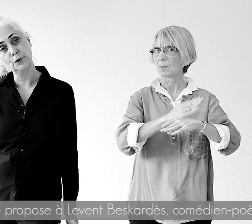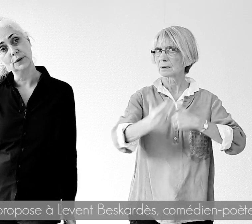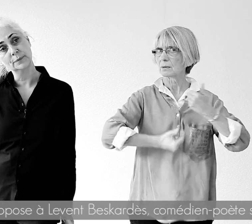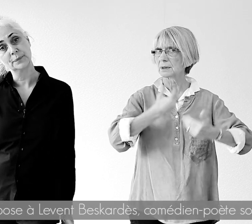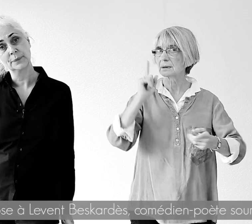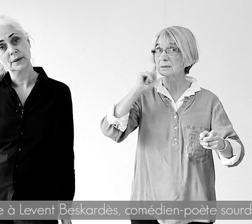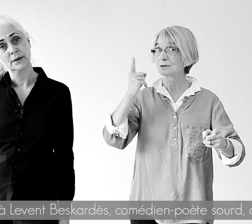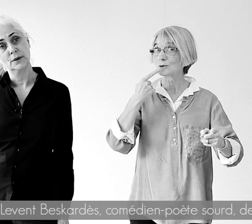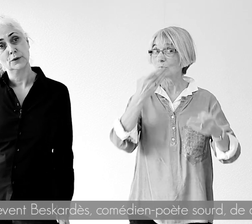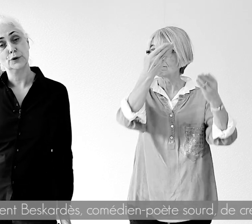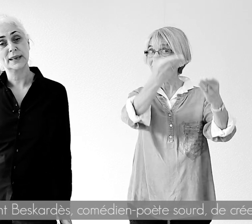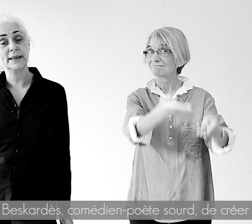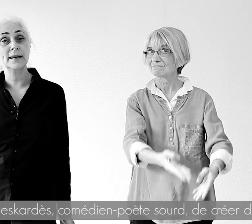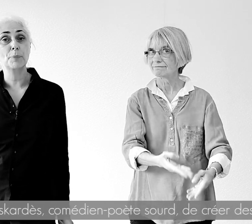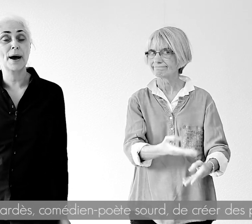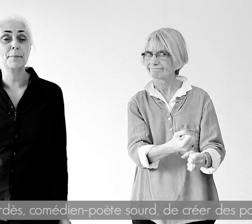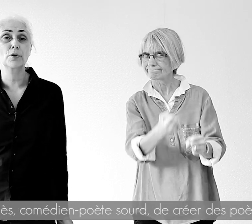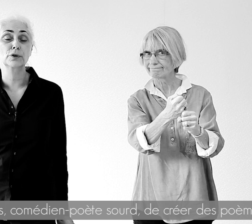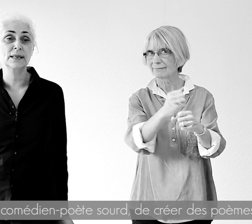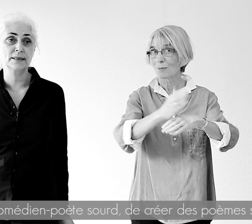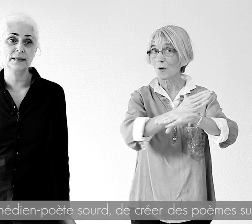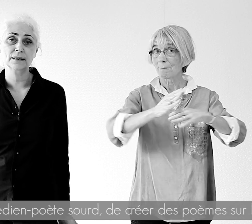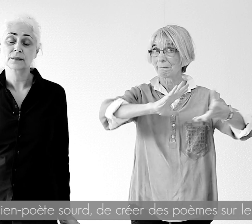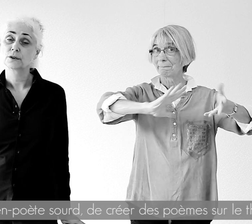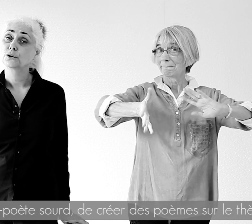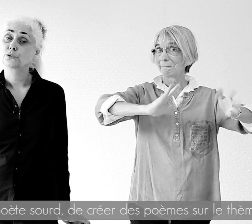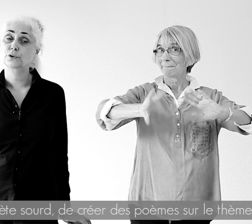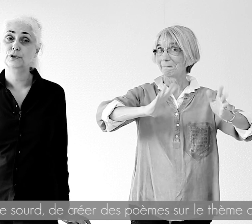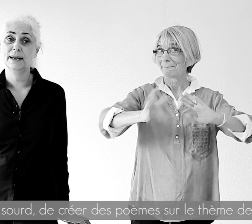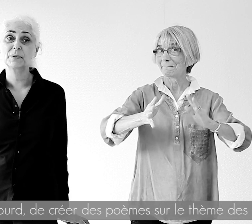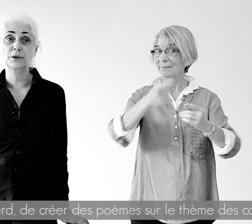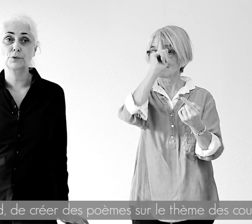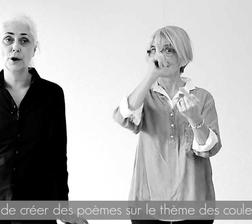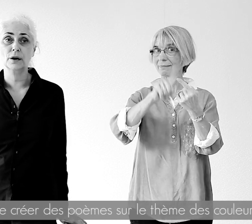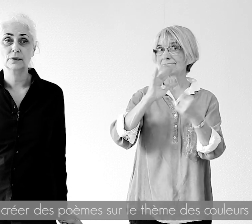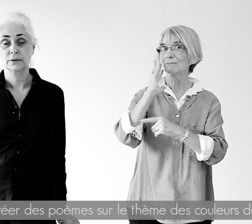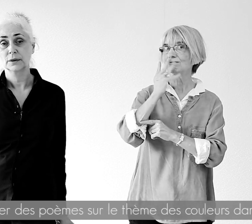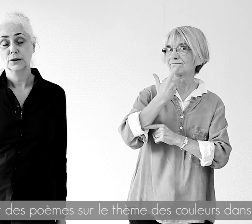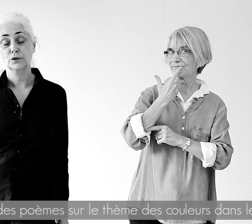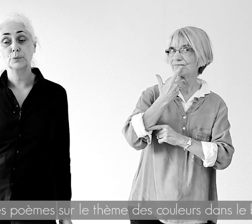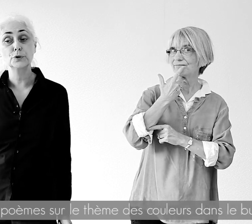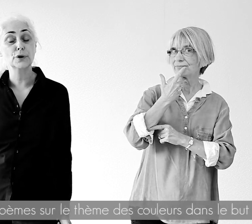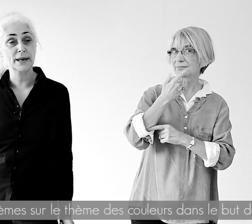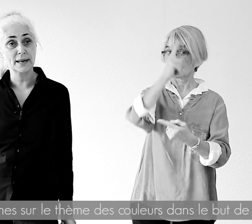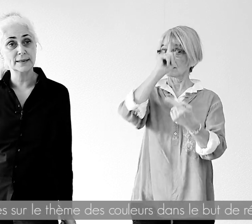sourd, de créer des poèmes en langue des signes sur le thème des couleurs dans le but de